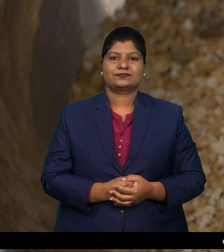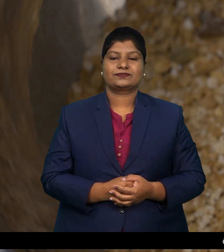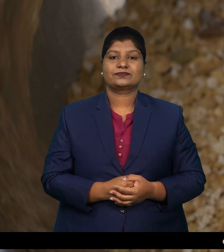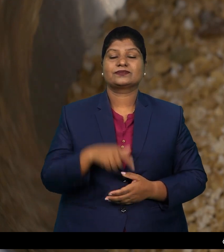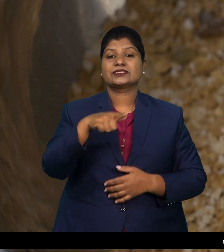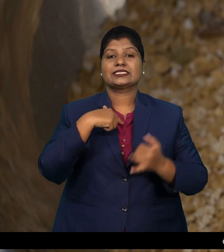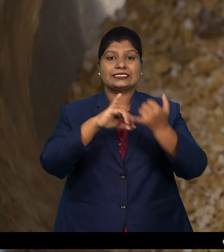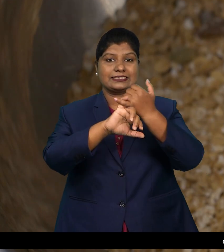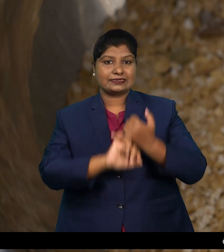దక్షిణ యూరప్